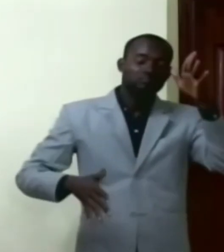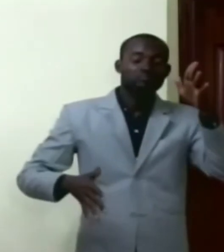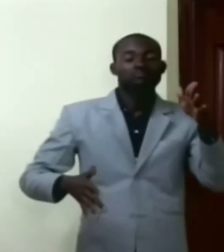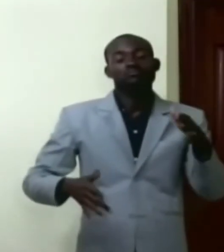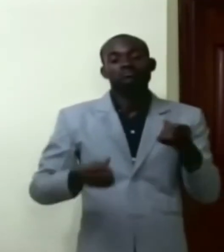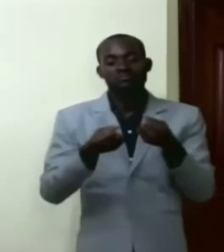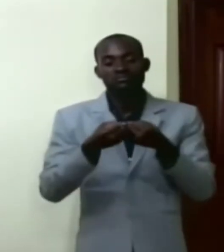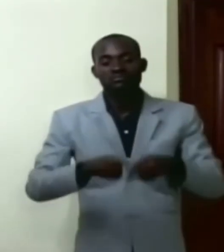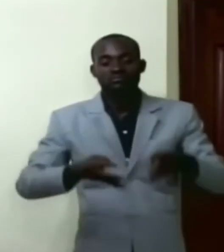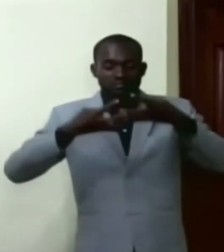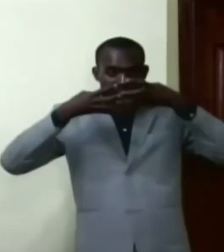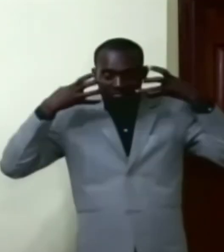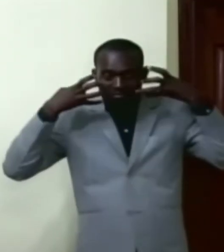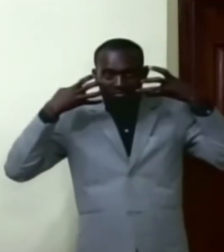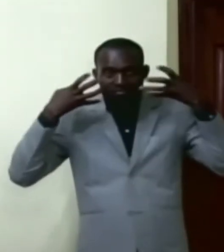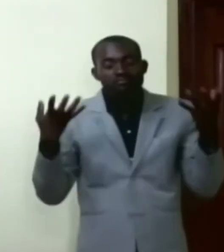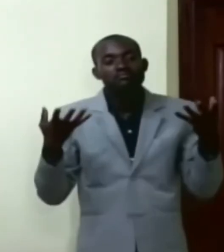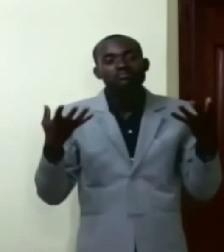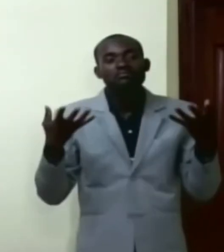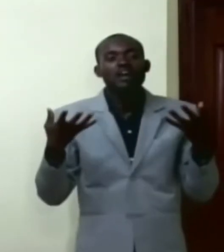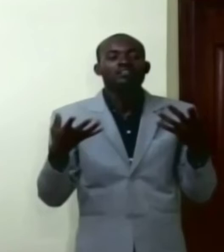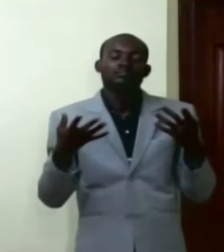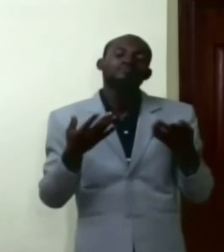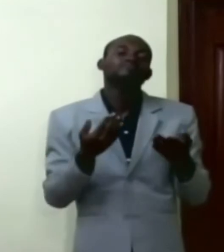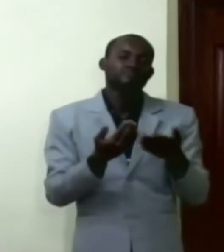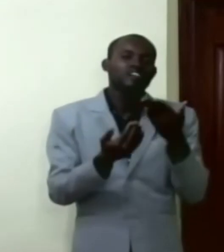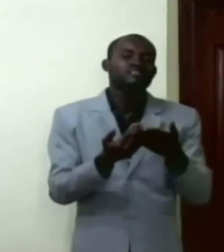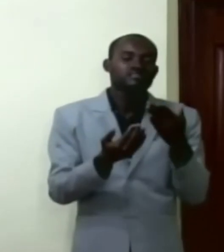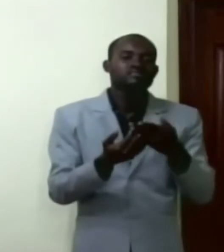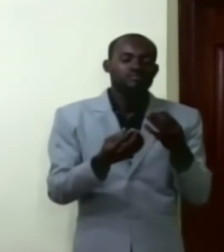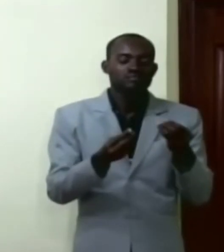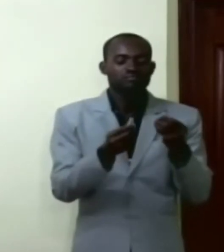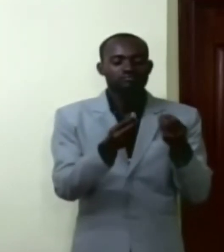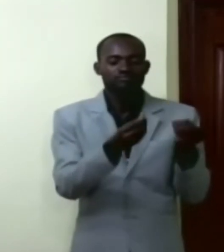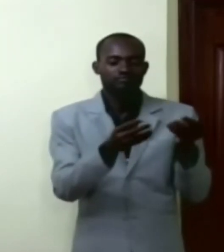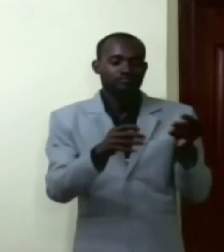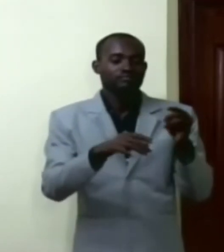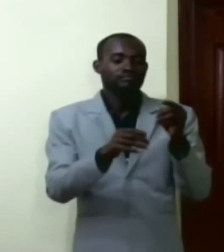dit, sans masque, nous risquons d'attraper la maladie.